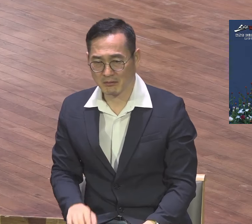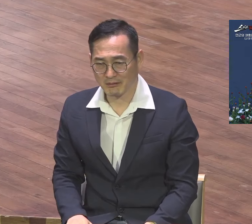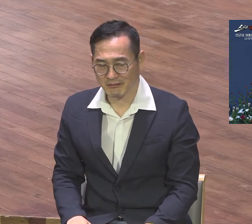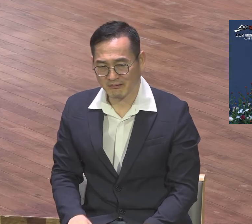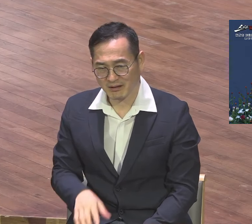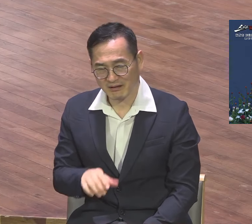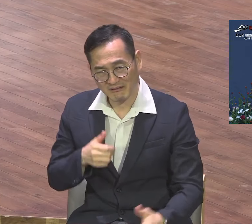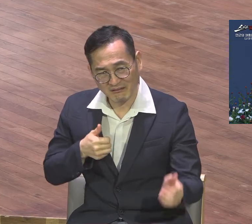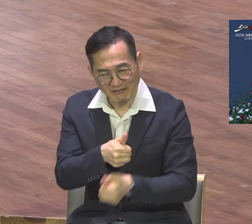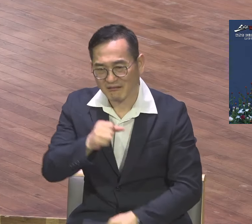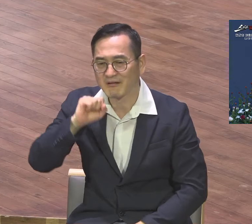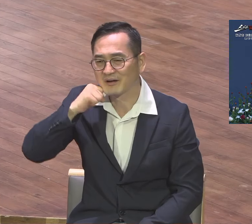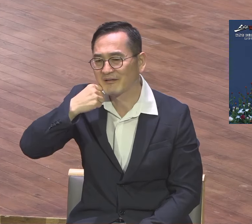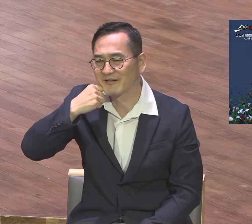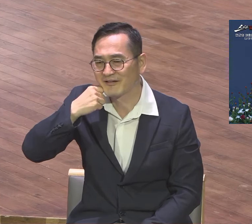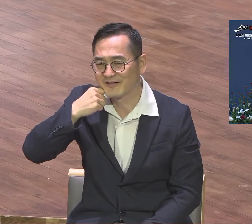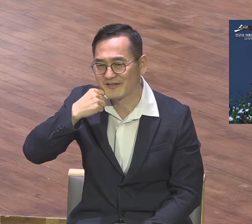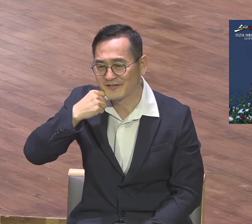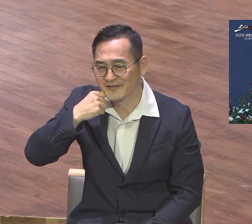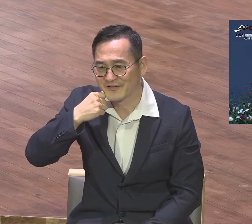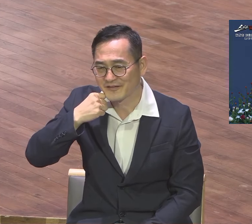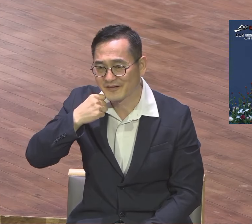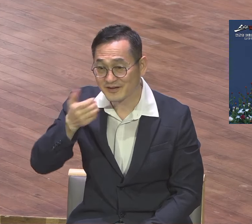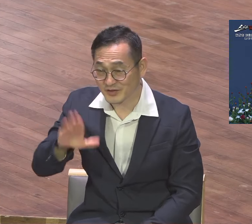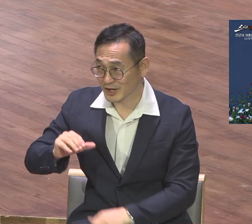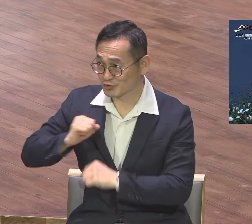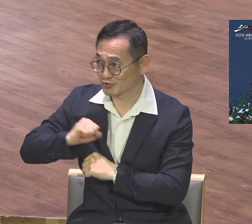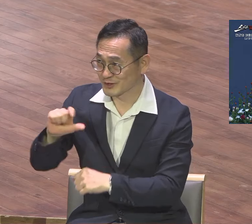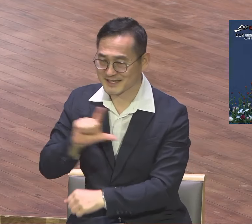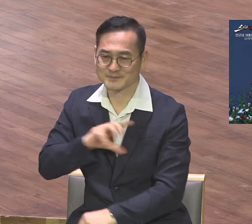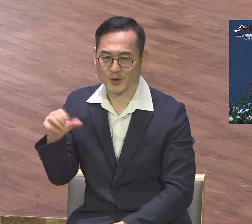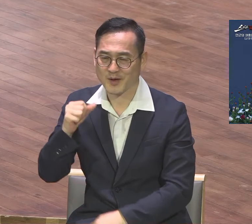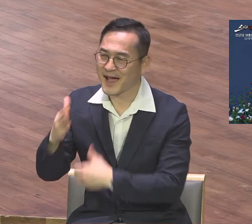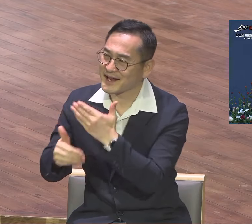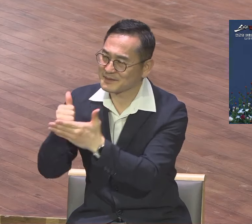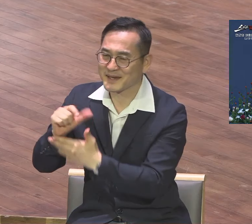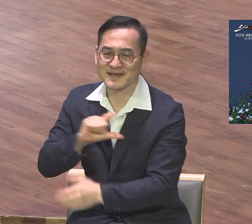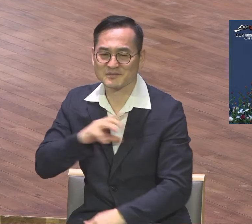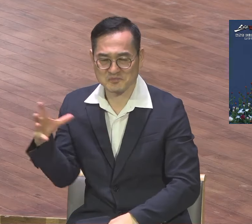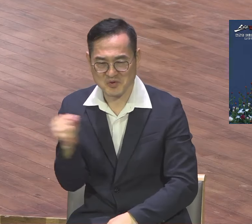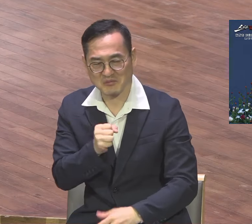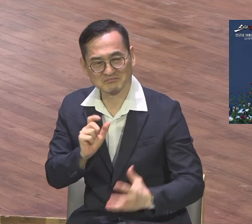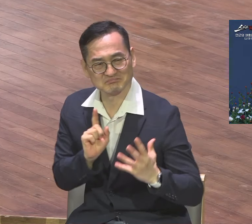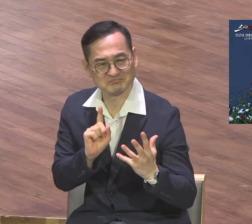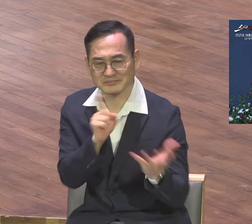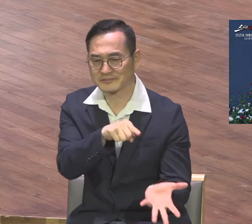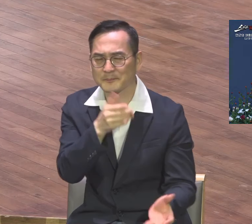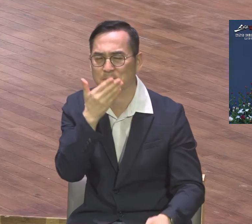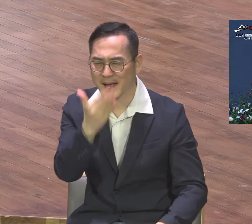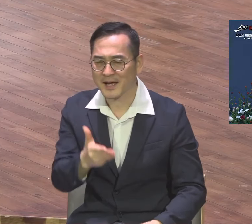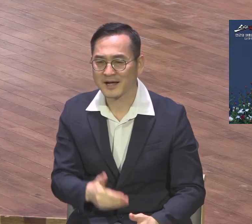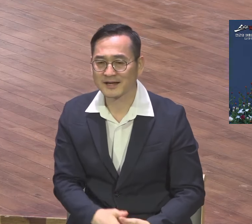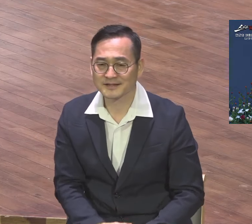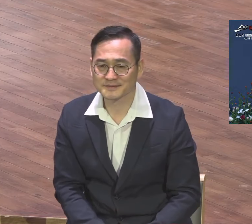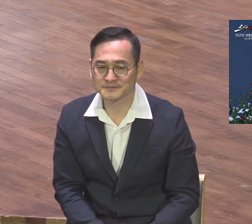어떻게 하면 이길 수 있느냐, 저들을. 만군의 여호와 이름으로. 아이처럼 나가면